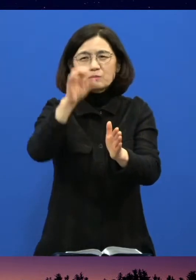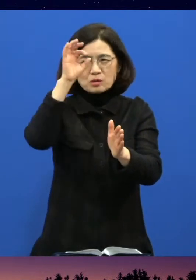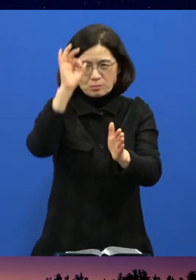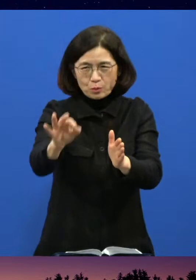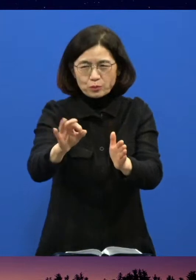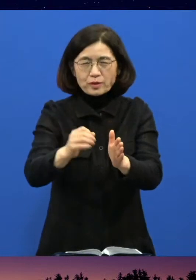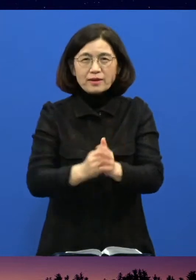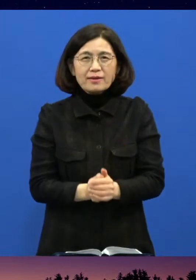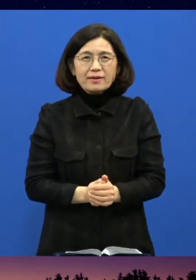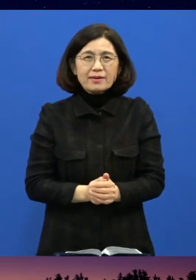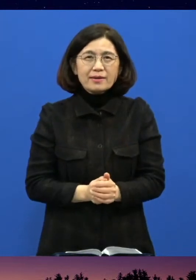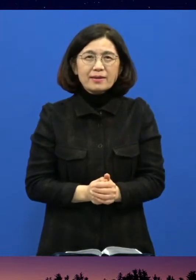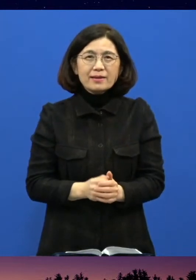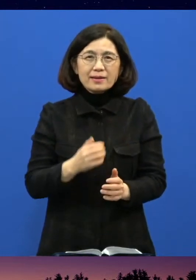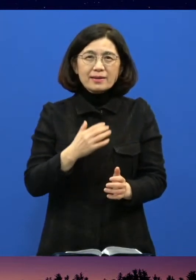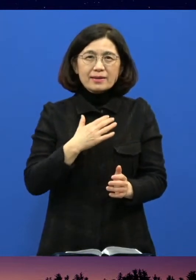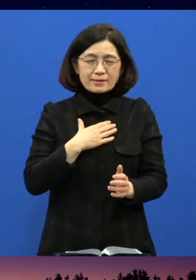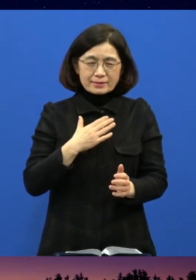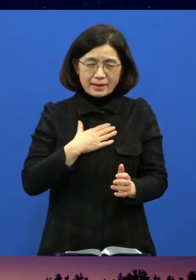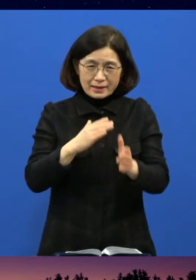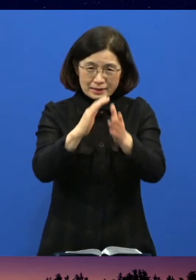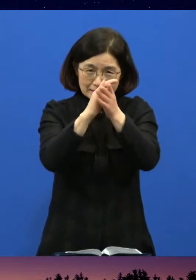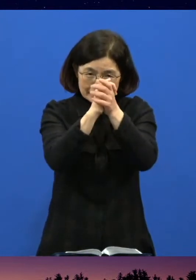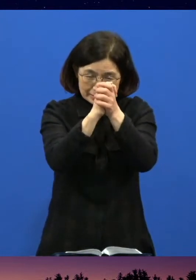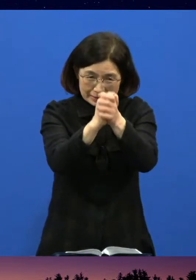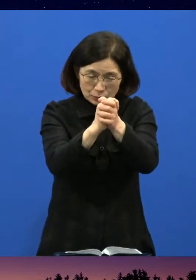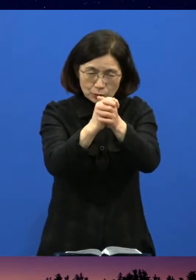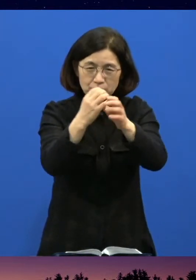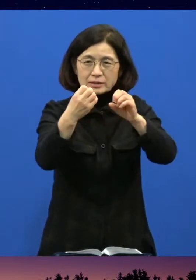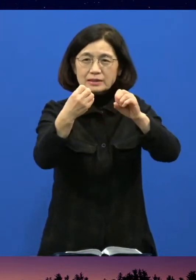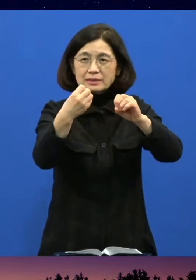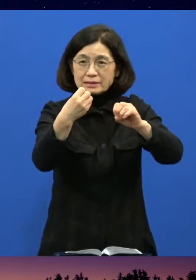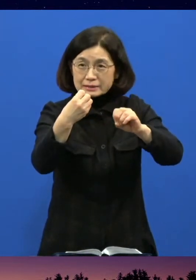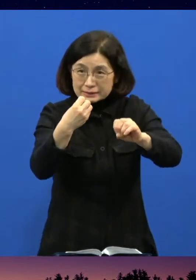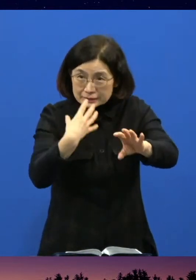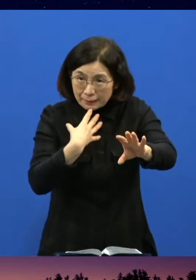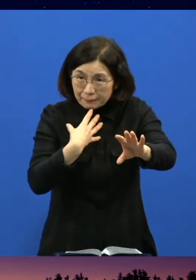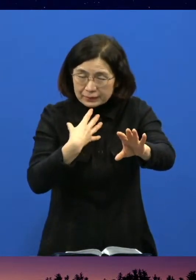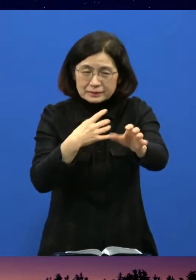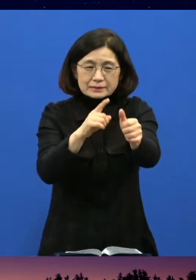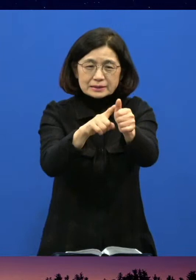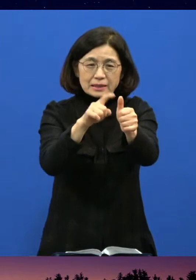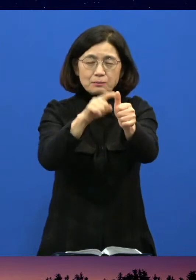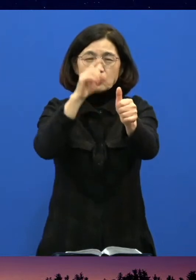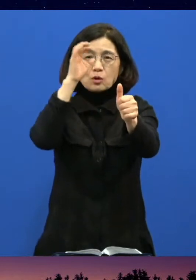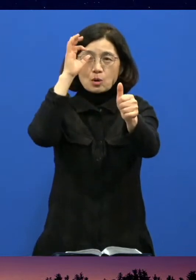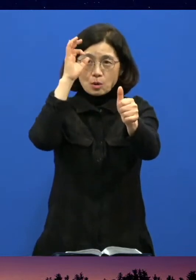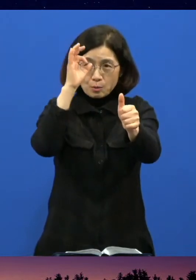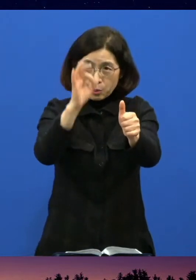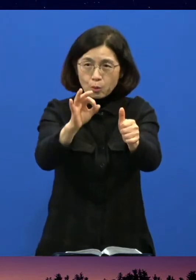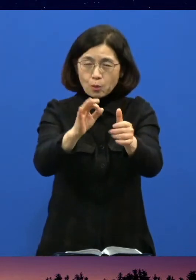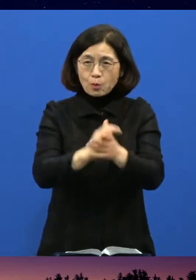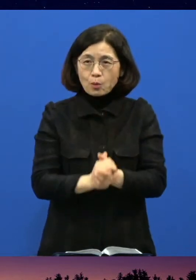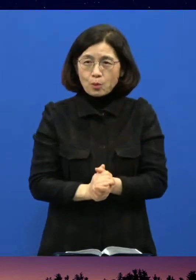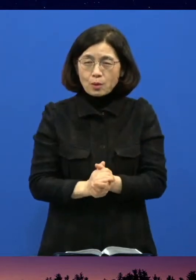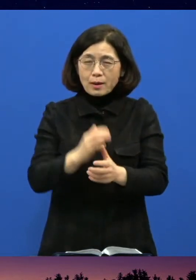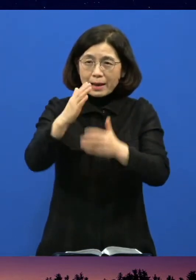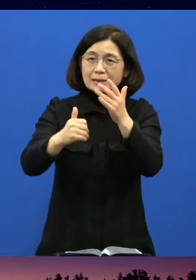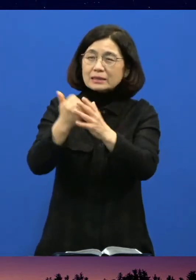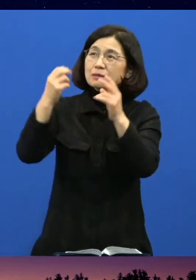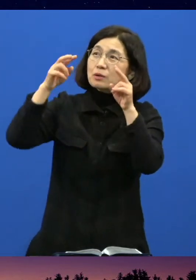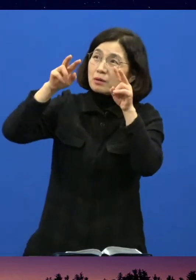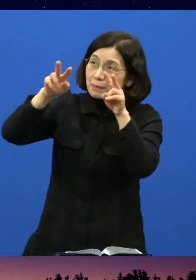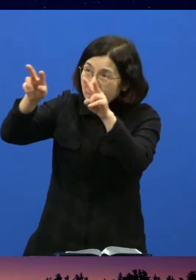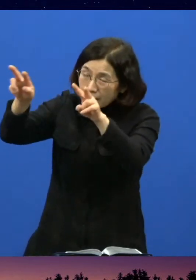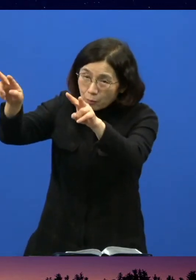내 기도를 들어주실 그 대상을 바라보고 포기하지 않고 지속적으로